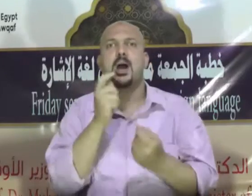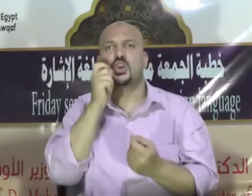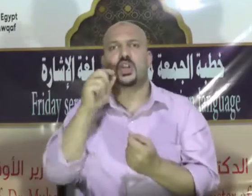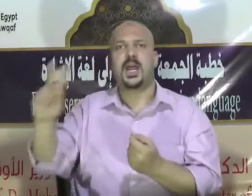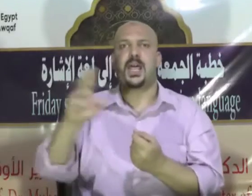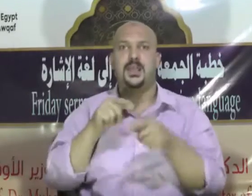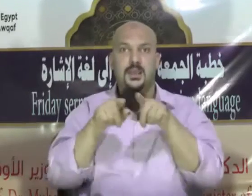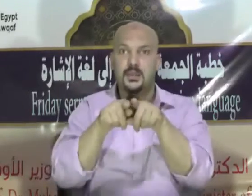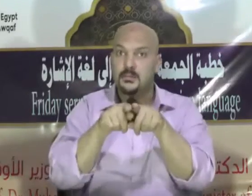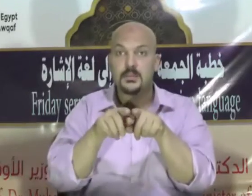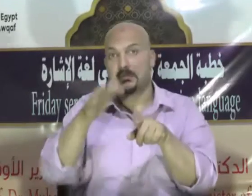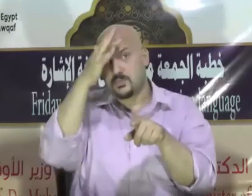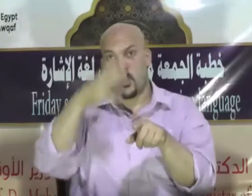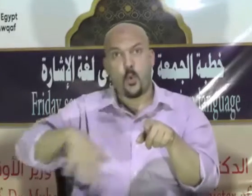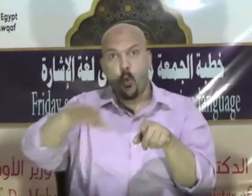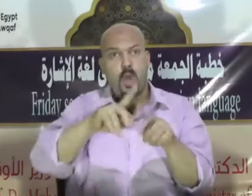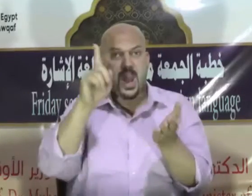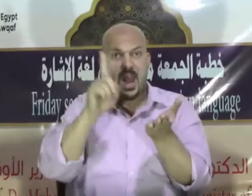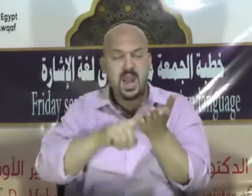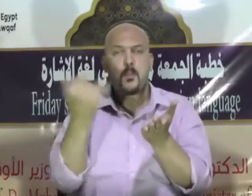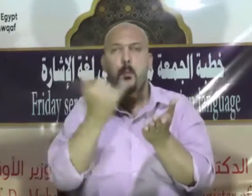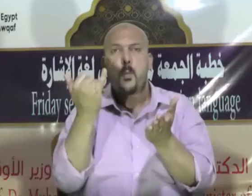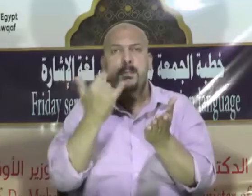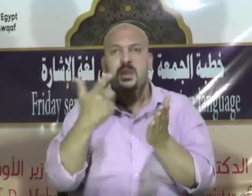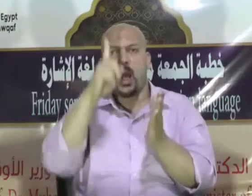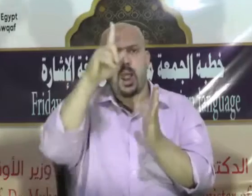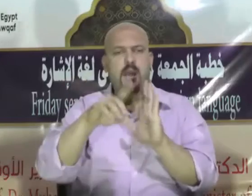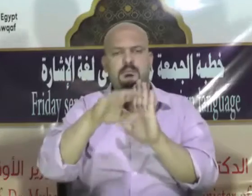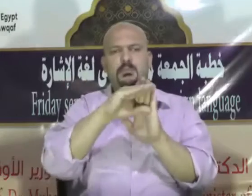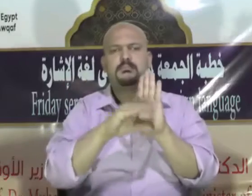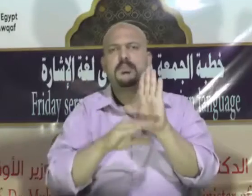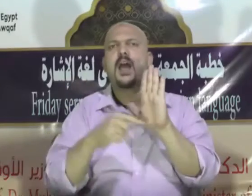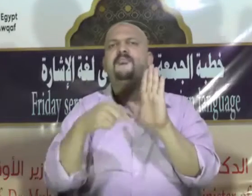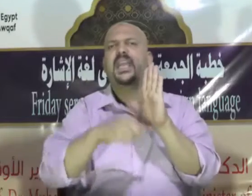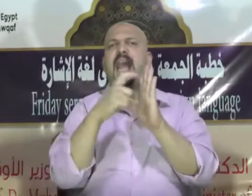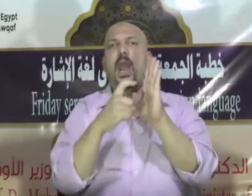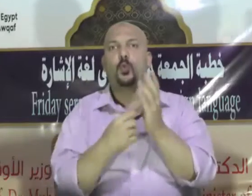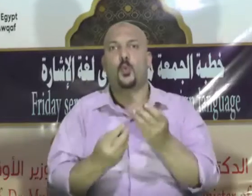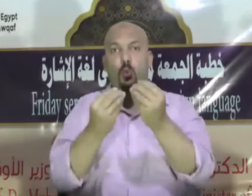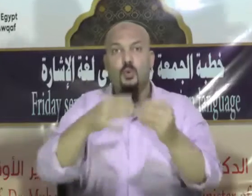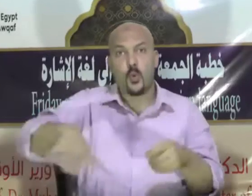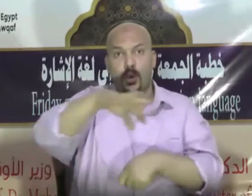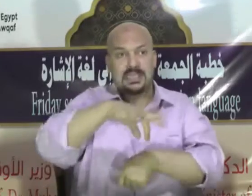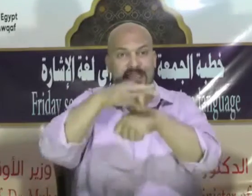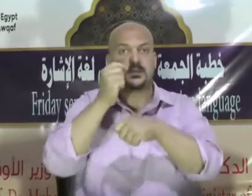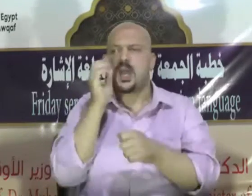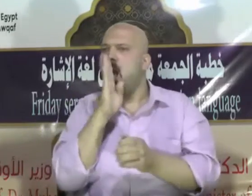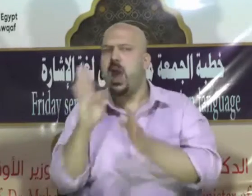الالتزام بمنهج الله وإعطاء كل وارث حقه، وأنه لا وصية لوارث،